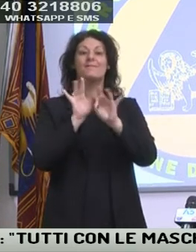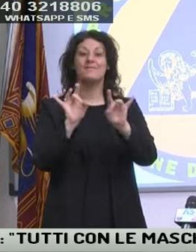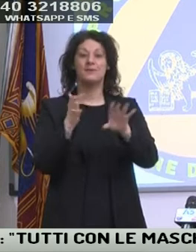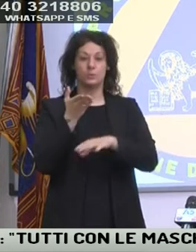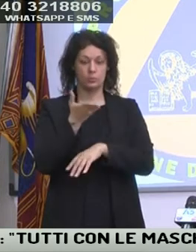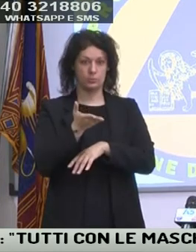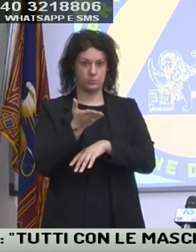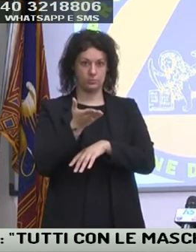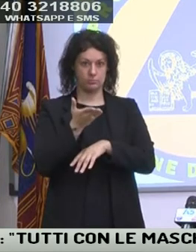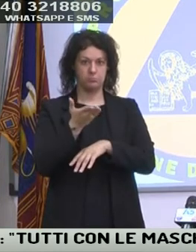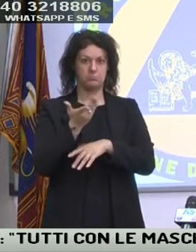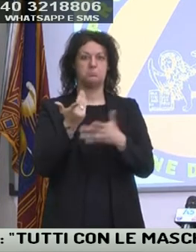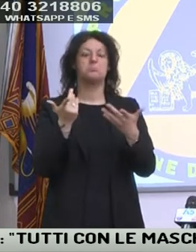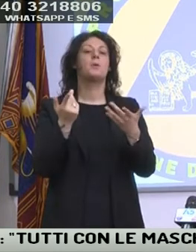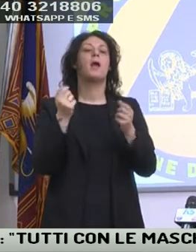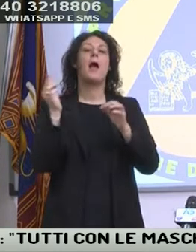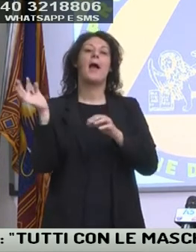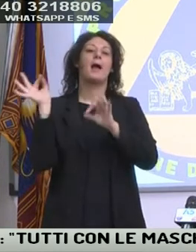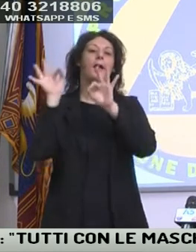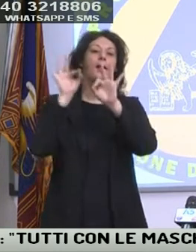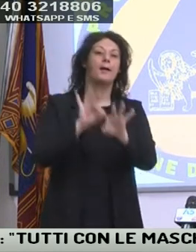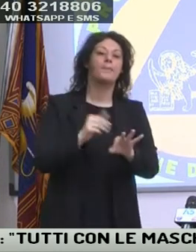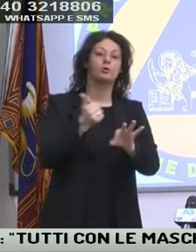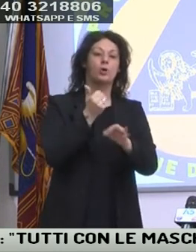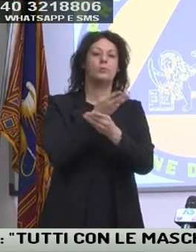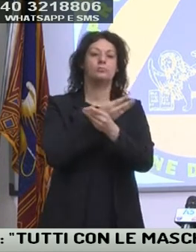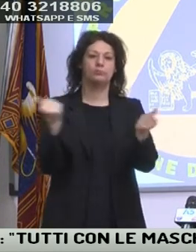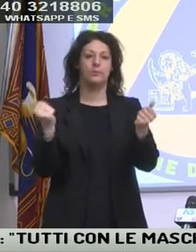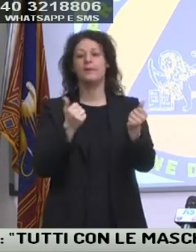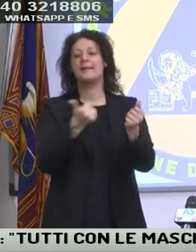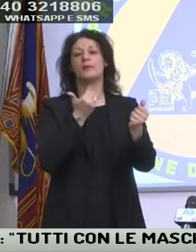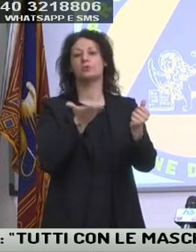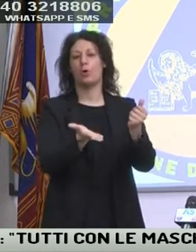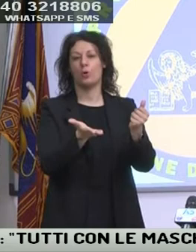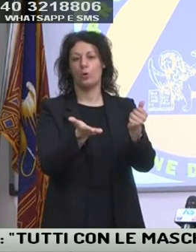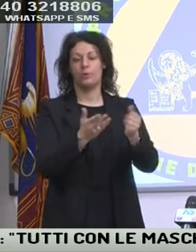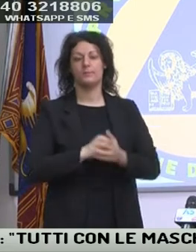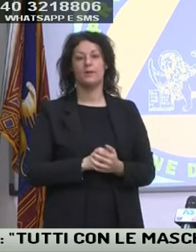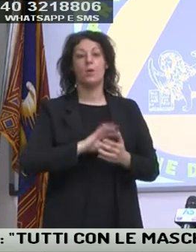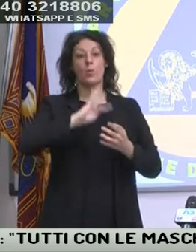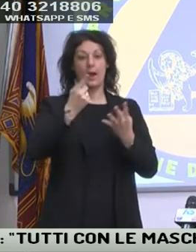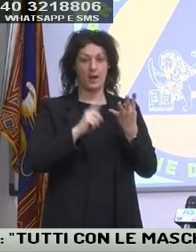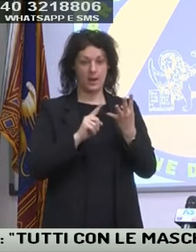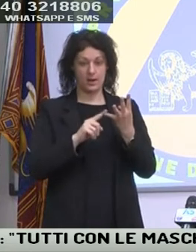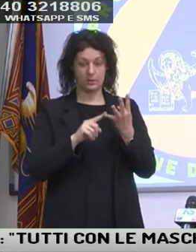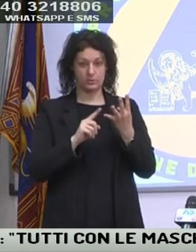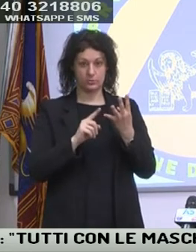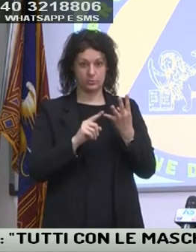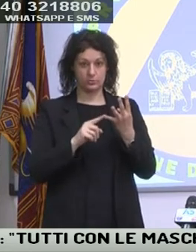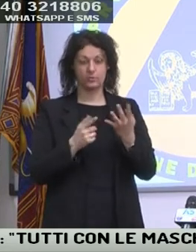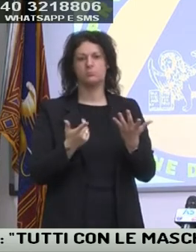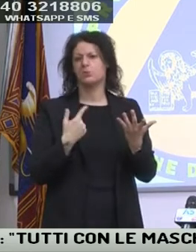arrivato, se ne va e quindi si spompa da solo. Quarto aspetto, c'è parte della letteratura scientifica, tra i